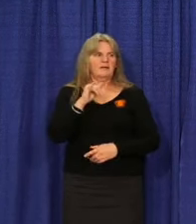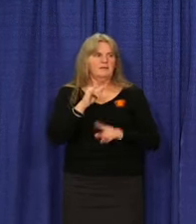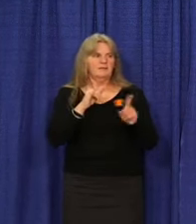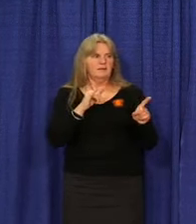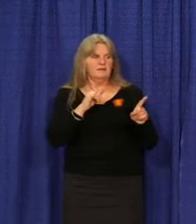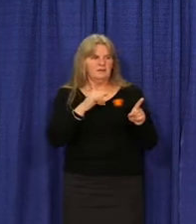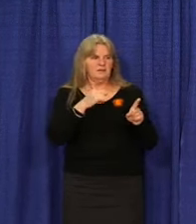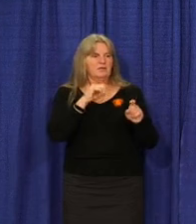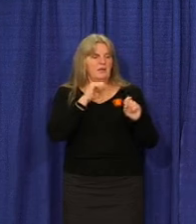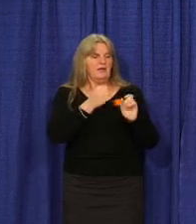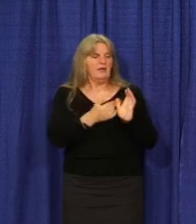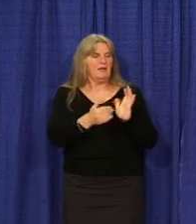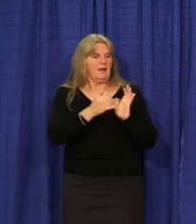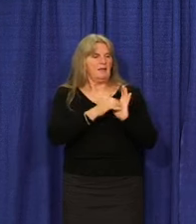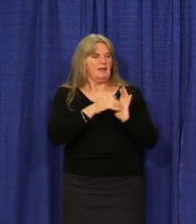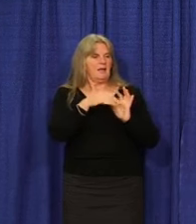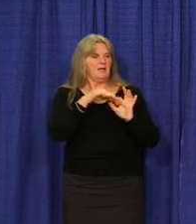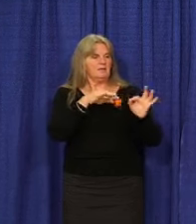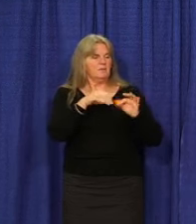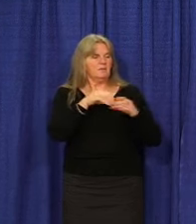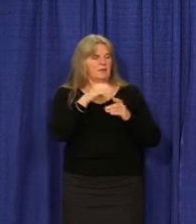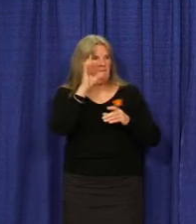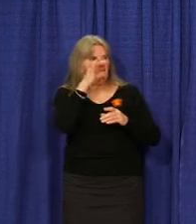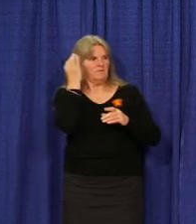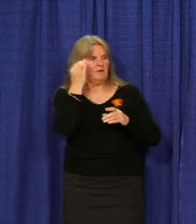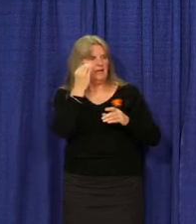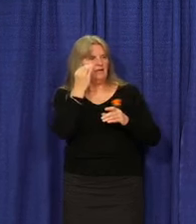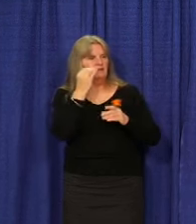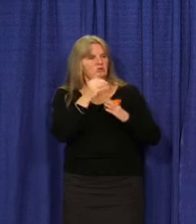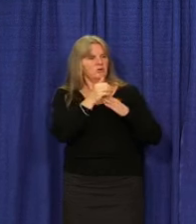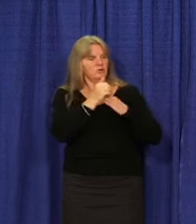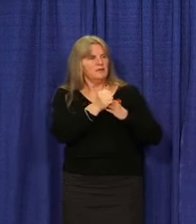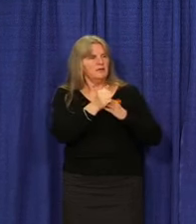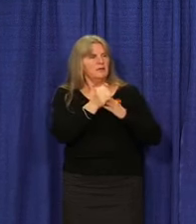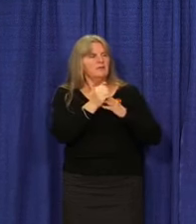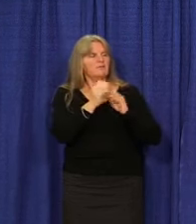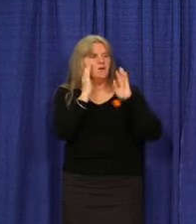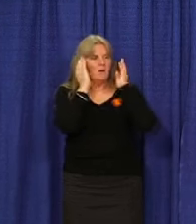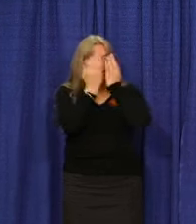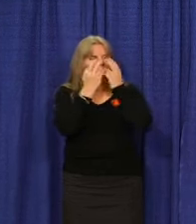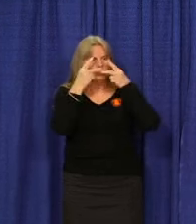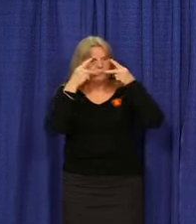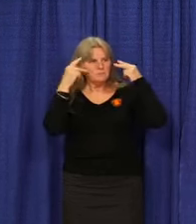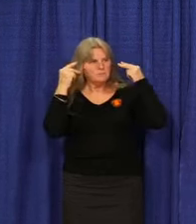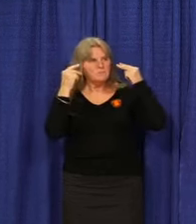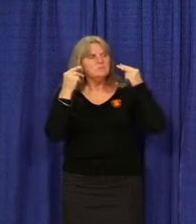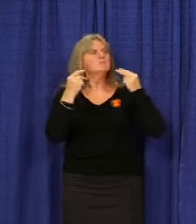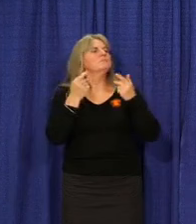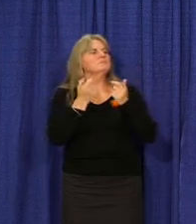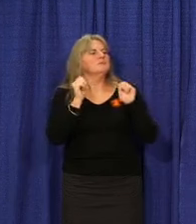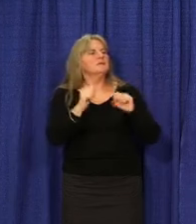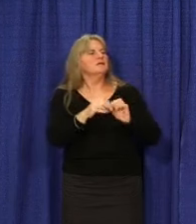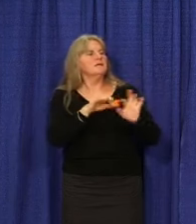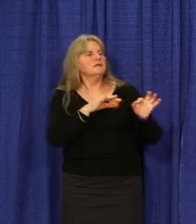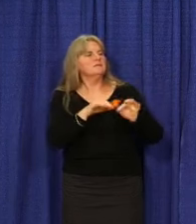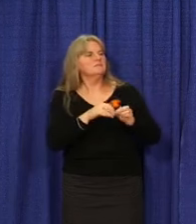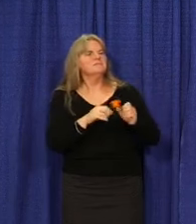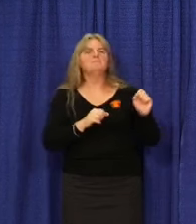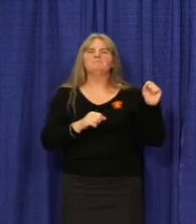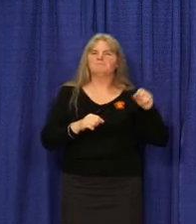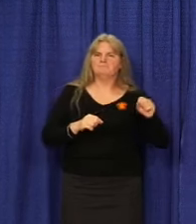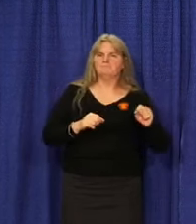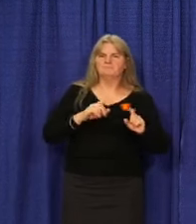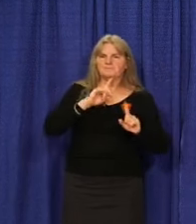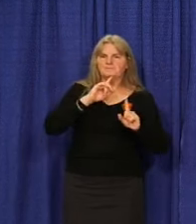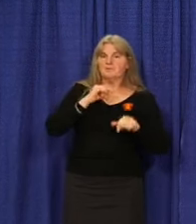please repeat in French your guidelines for Halloween and the celebrations around it? Oui, je